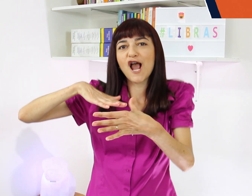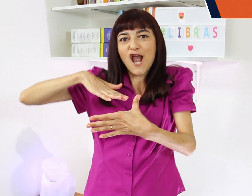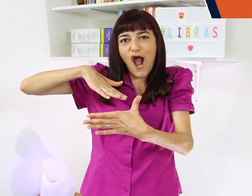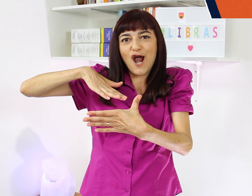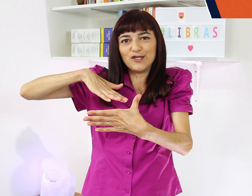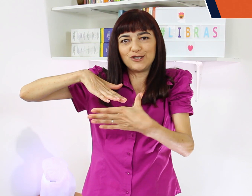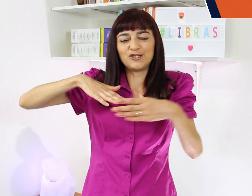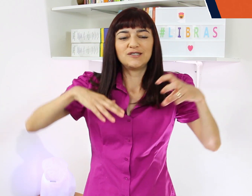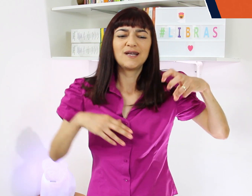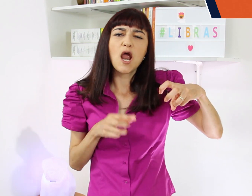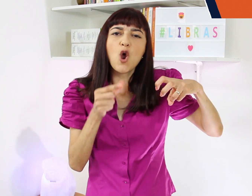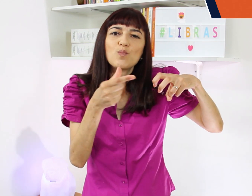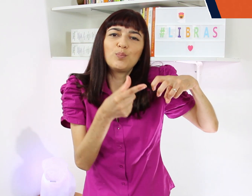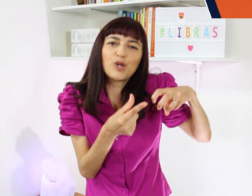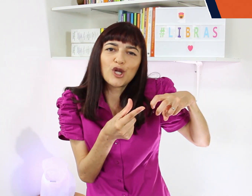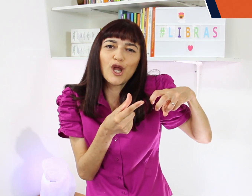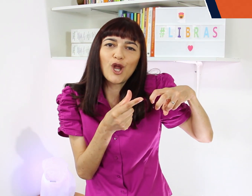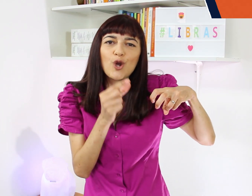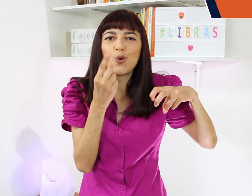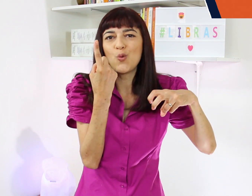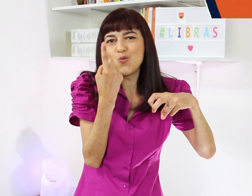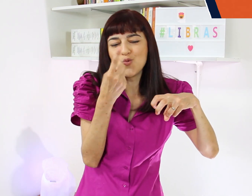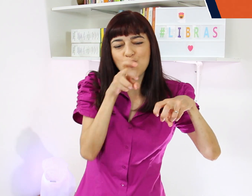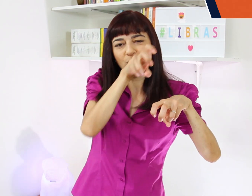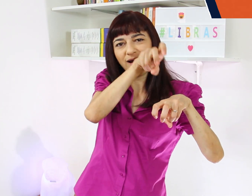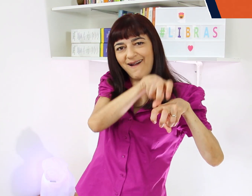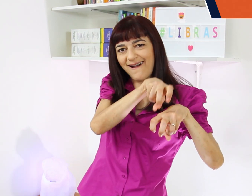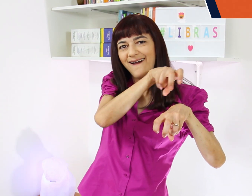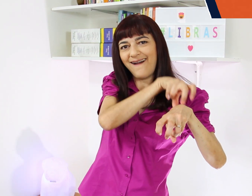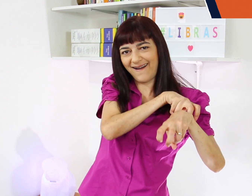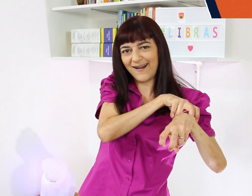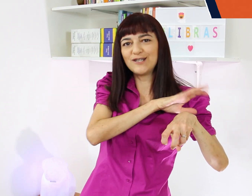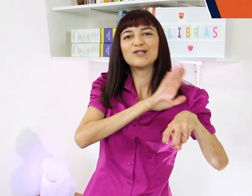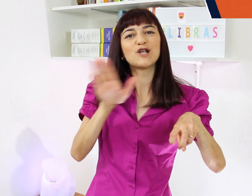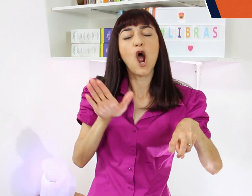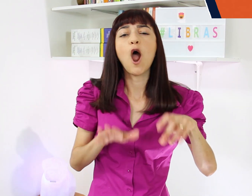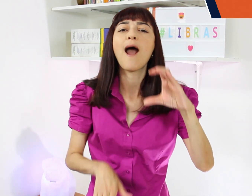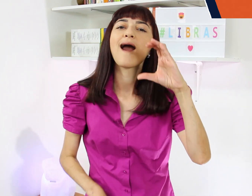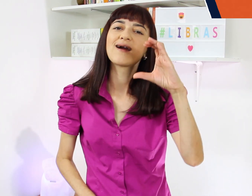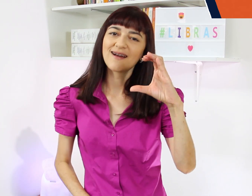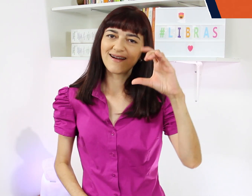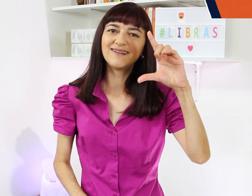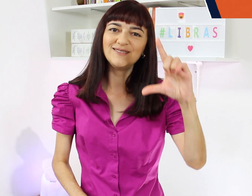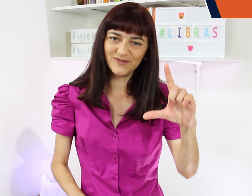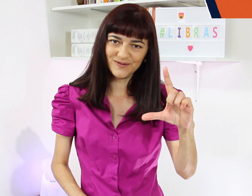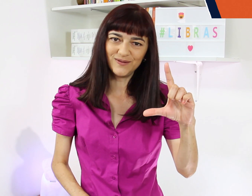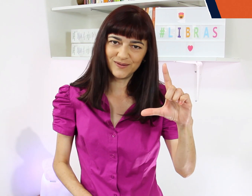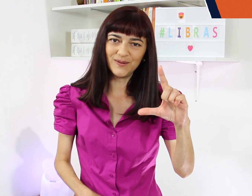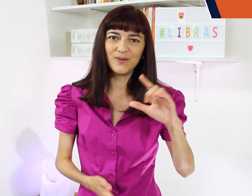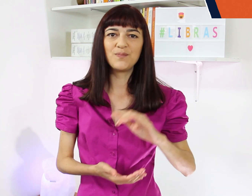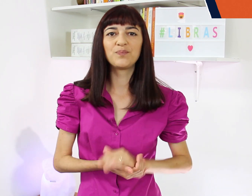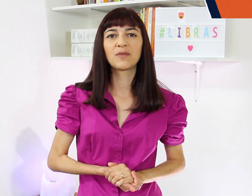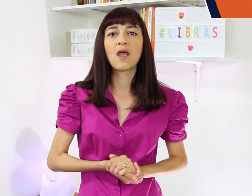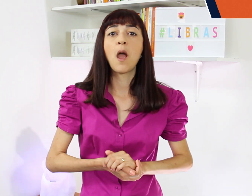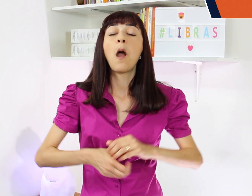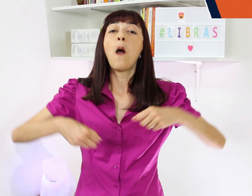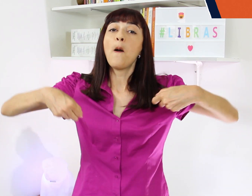moto representa de forma menor, né? É como se fosse ali o motoqueiro e a garupa sentada, né? Então o classificador muda também.